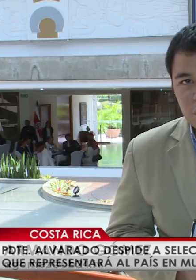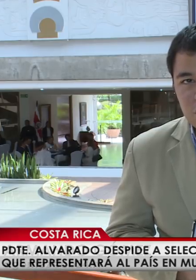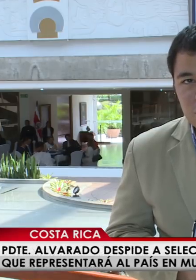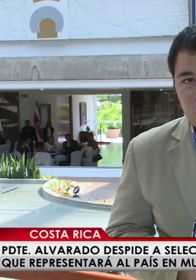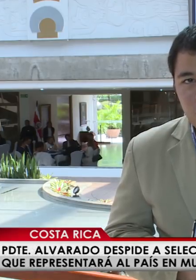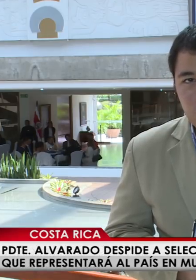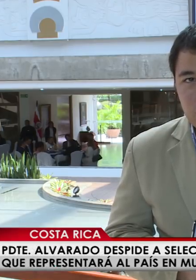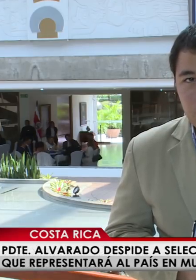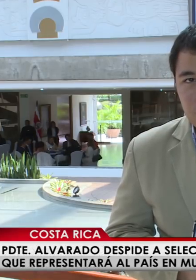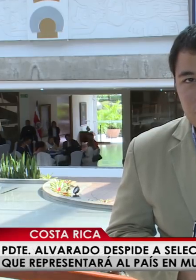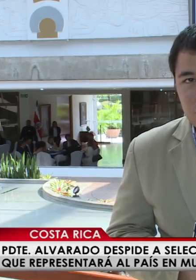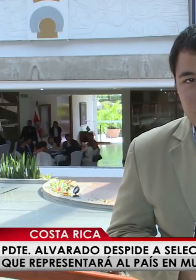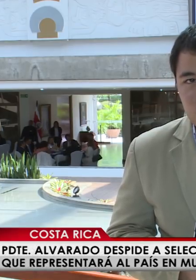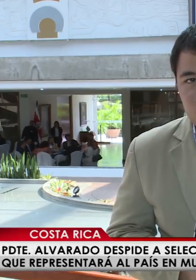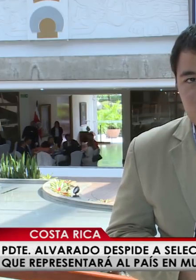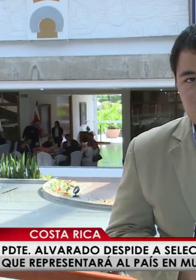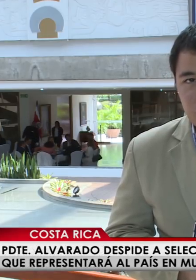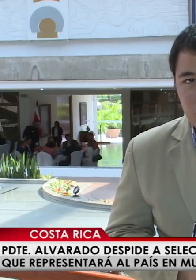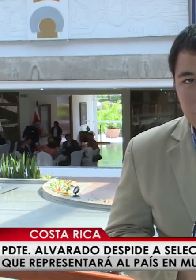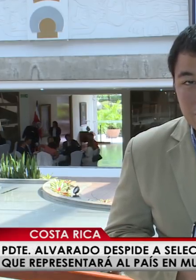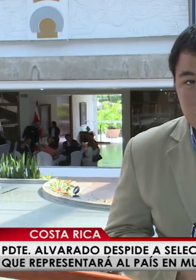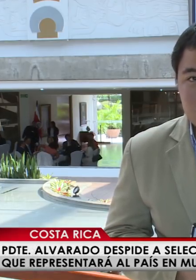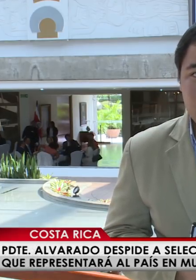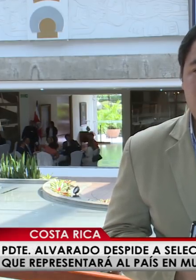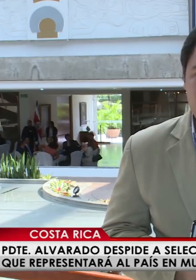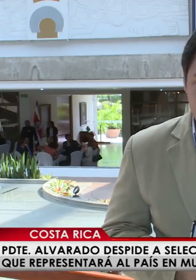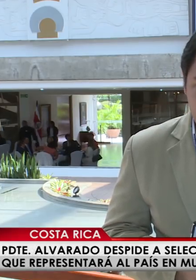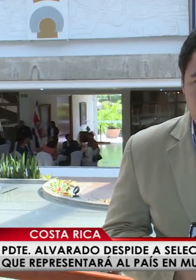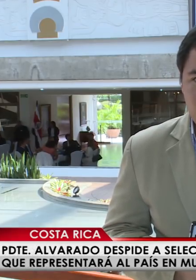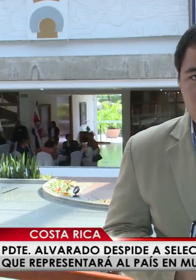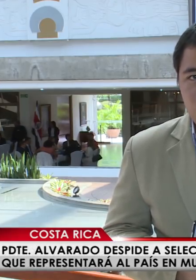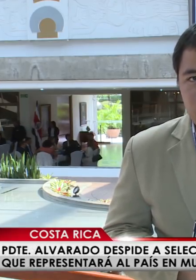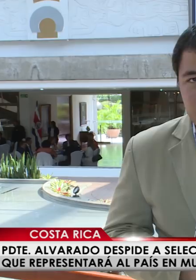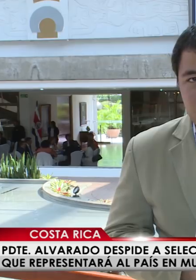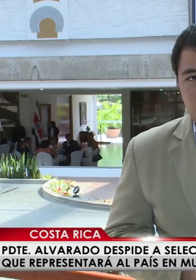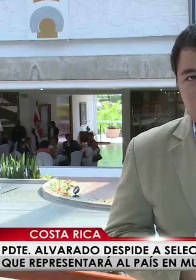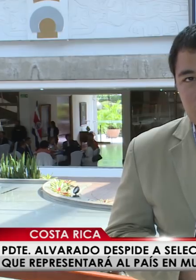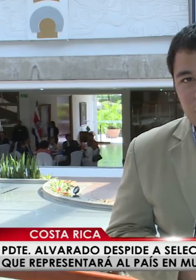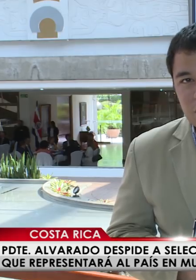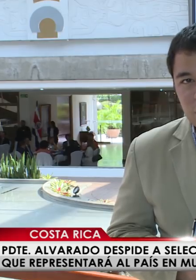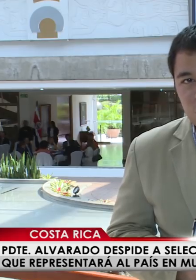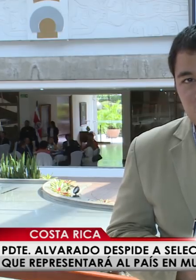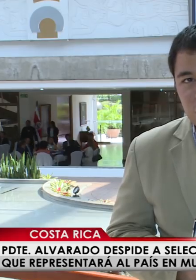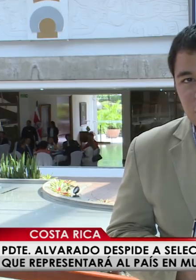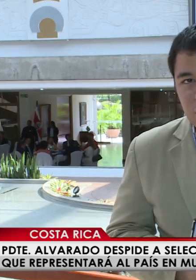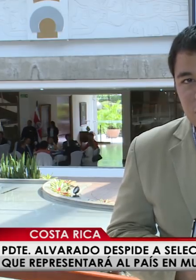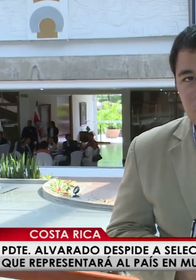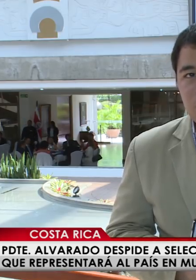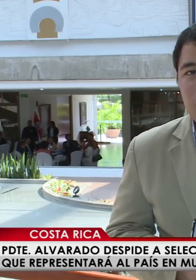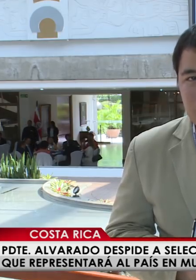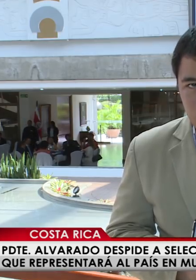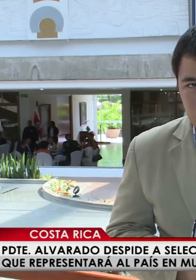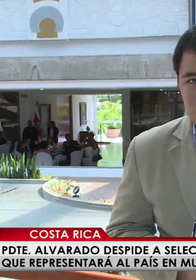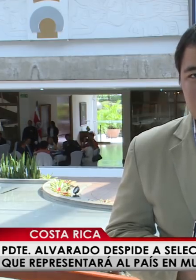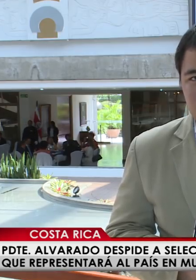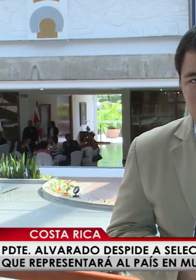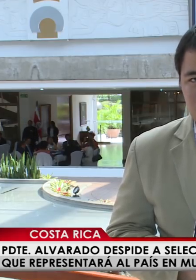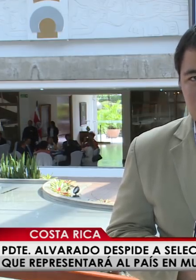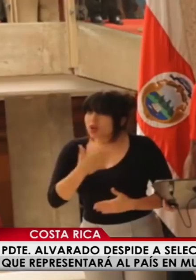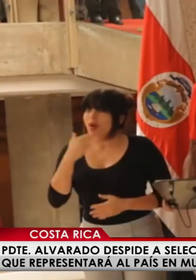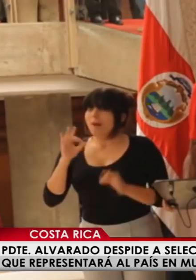deportistas costarricenses, fue el capitán de la selección de Costa Rica, Brian Ruiz. Veamos qué fue lo que dijo el capitán de la selección costarricense, Brian